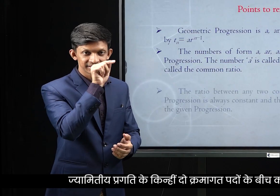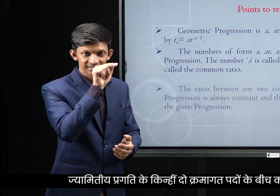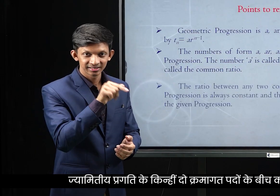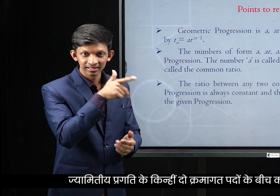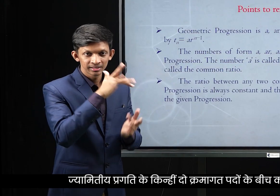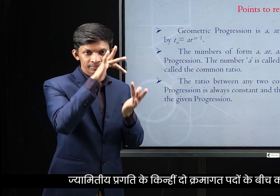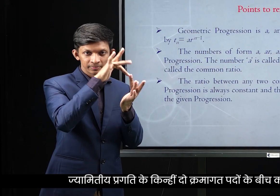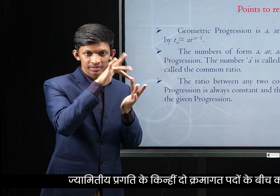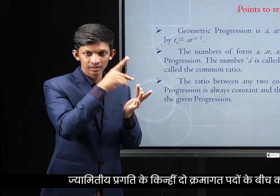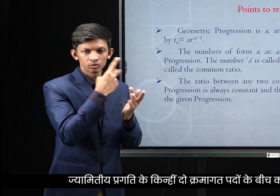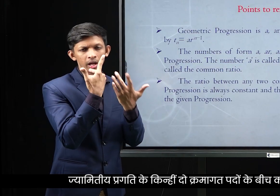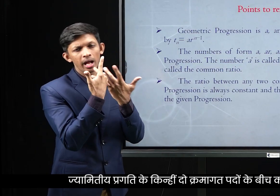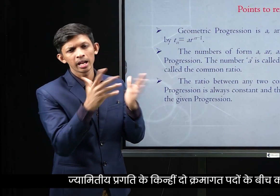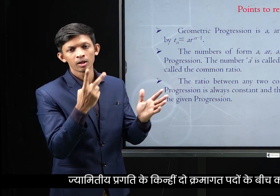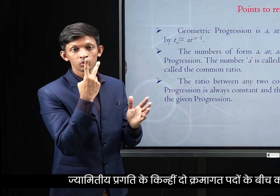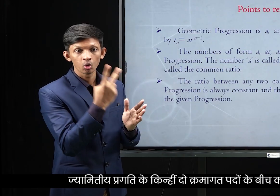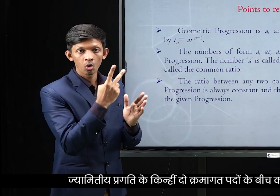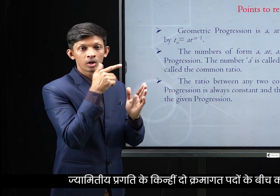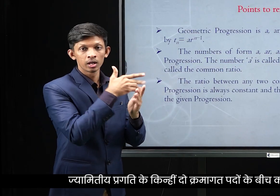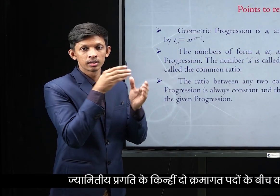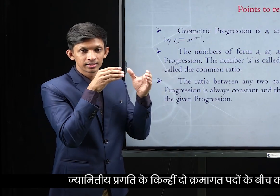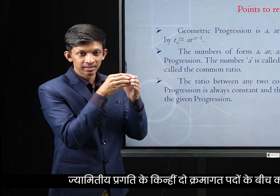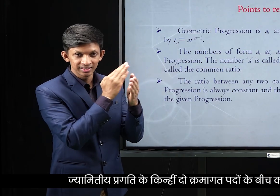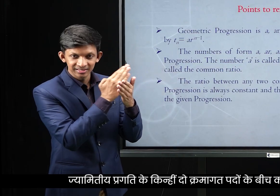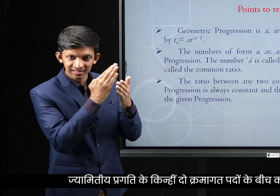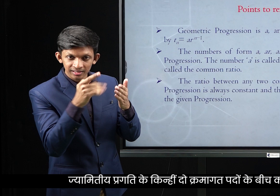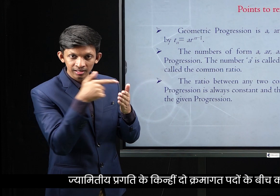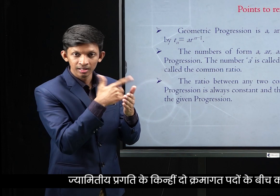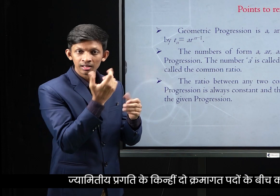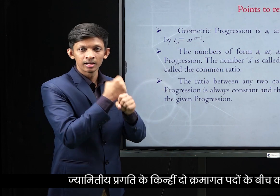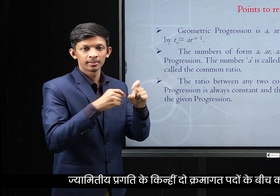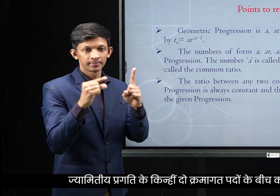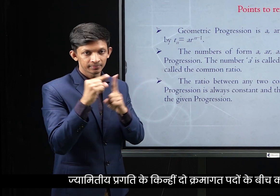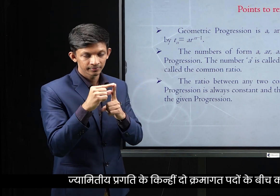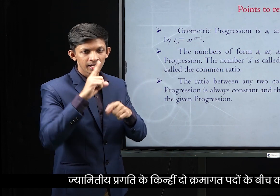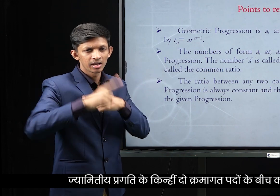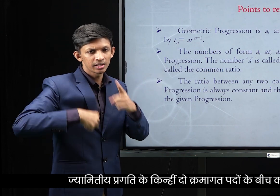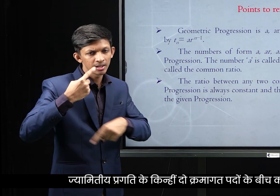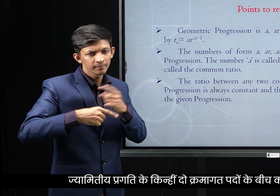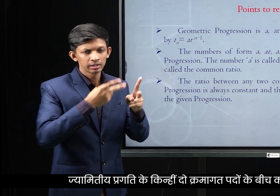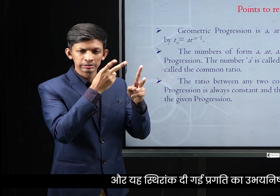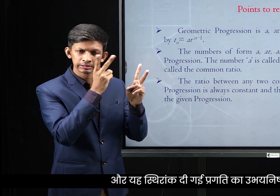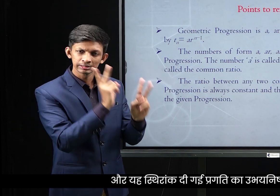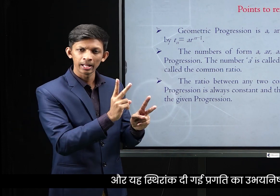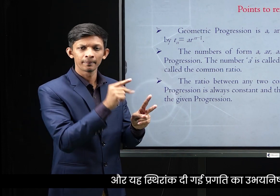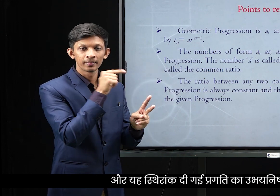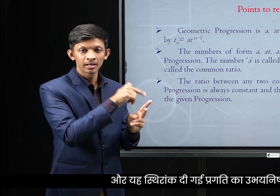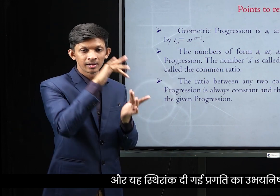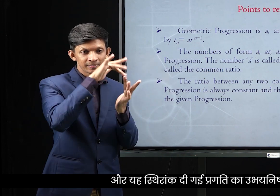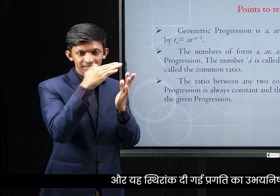ज्यामितीय प्रगति के किन्हीं 2 क्रमगत पदों के बीच का अनुपात सौदो स्थिर रहता है और यह स्थिरांक दी